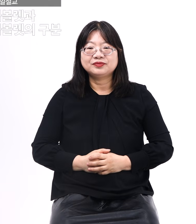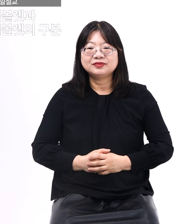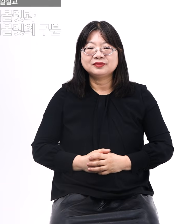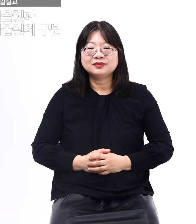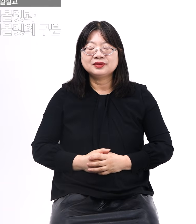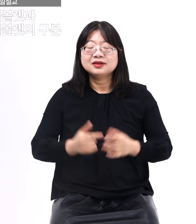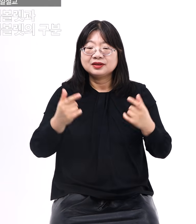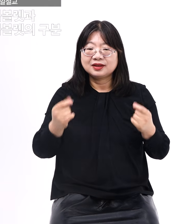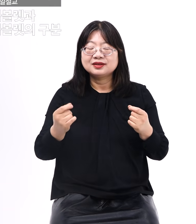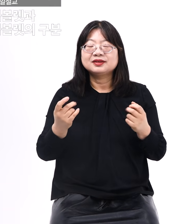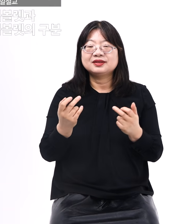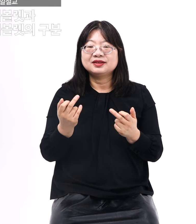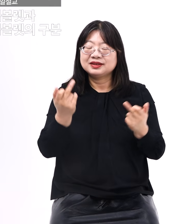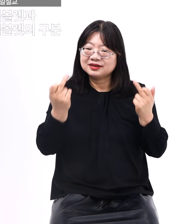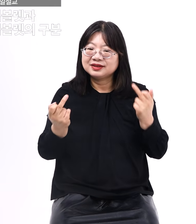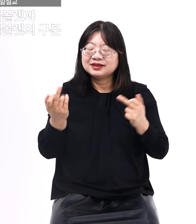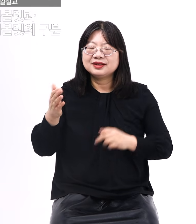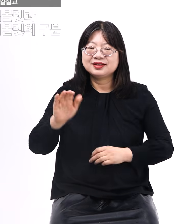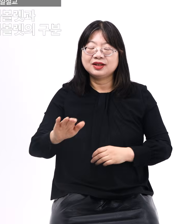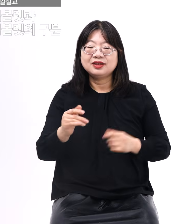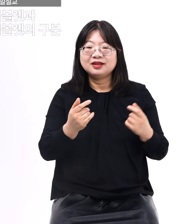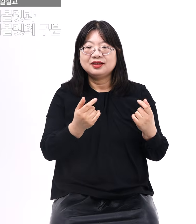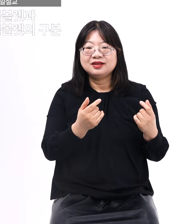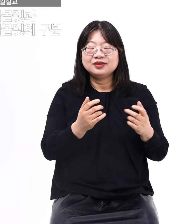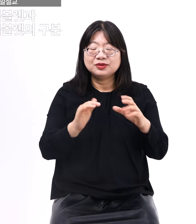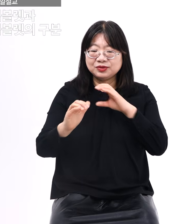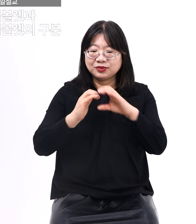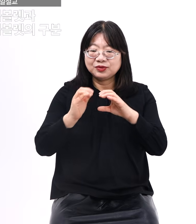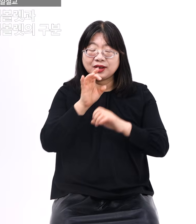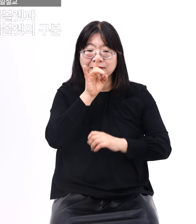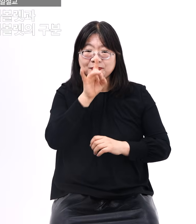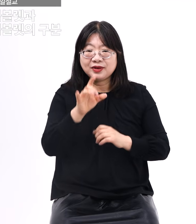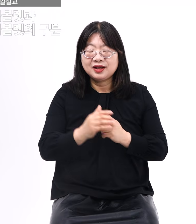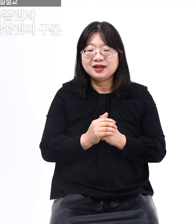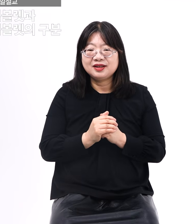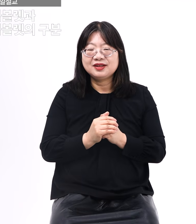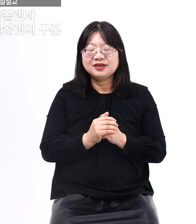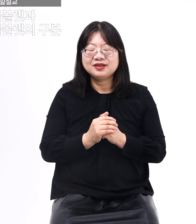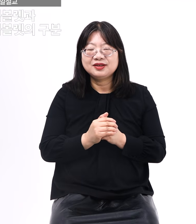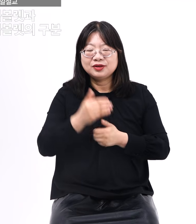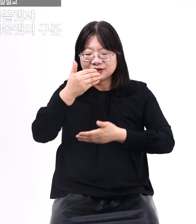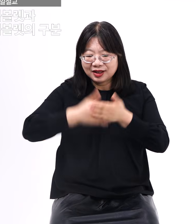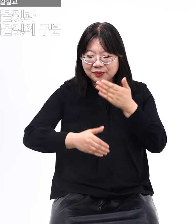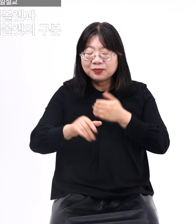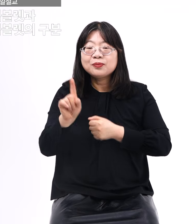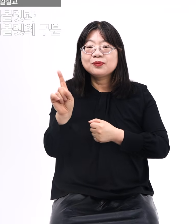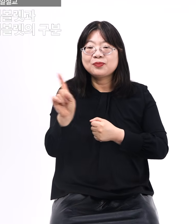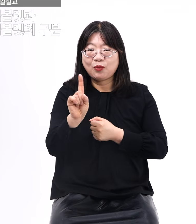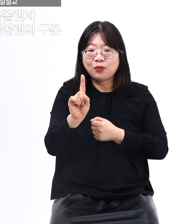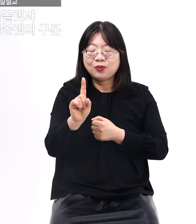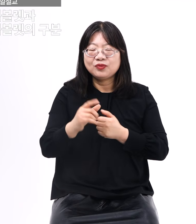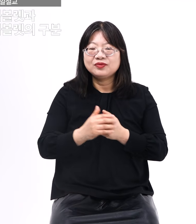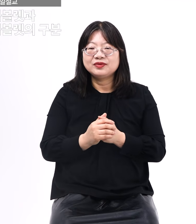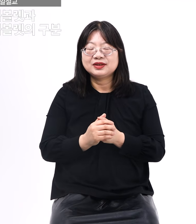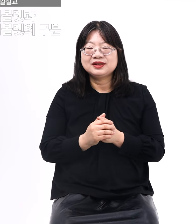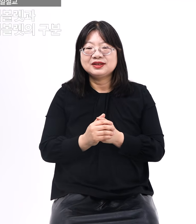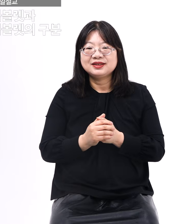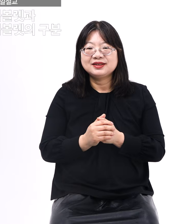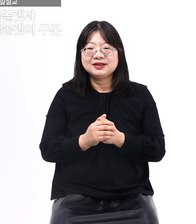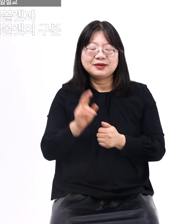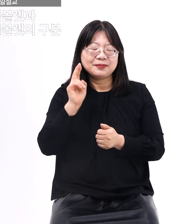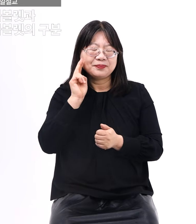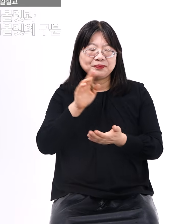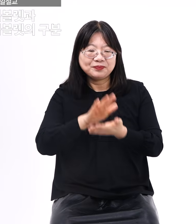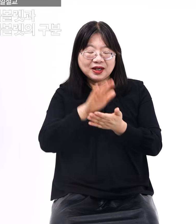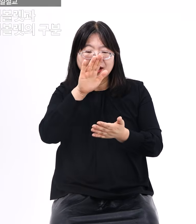같은 형제인데 소통이 안 되면 남은 건 뭐밖에 없어. 이제 격렬하게